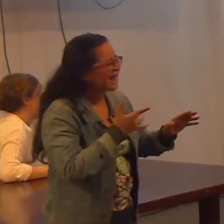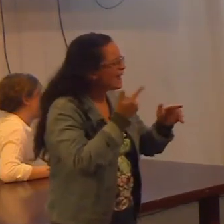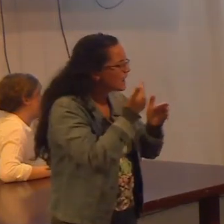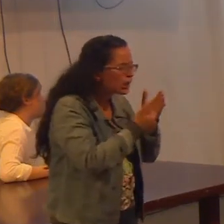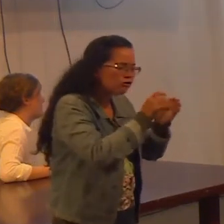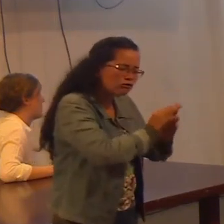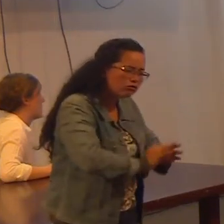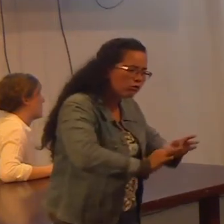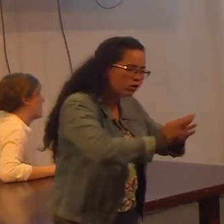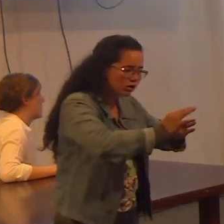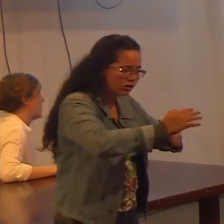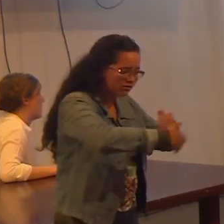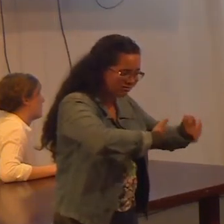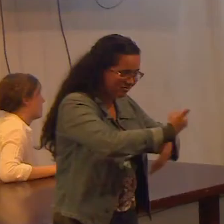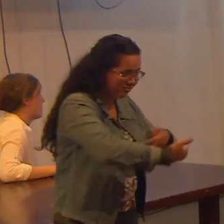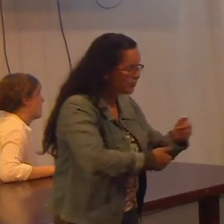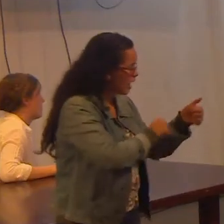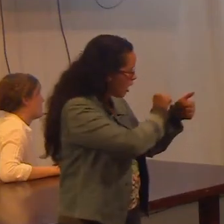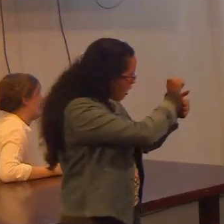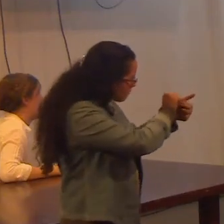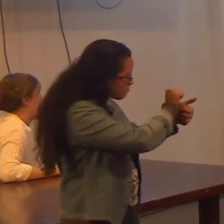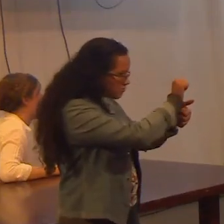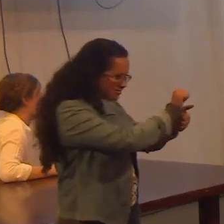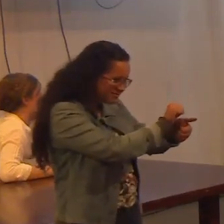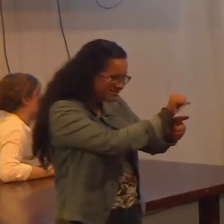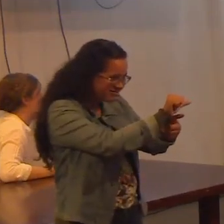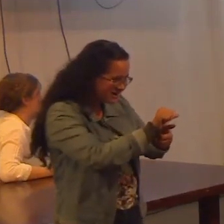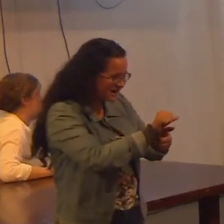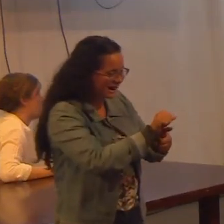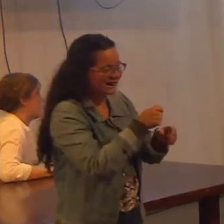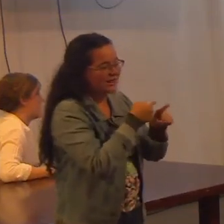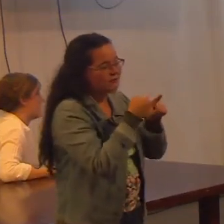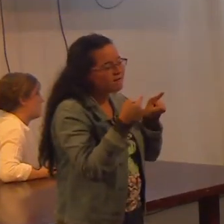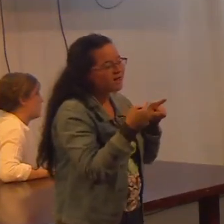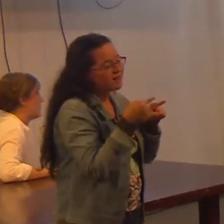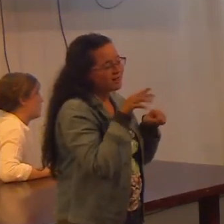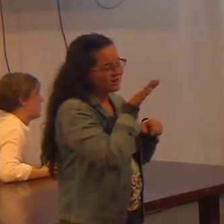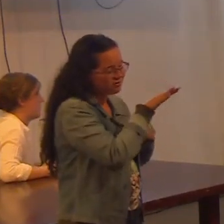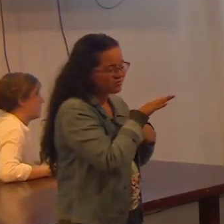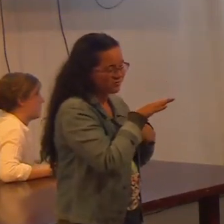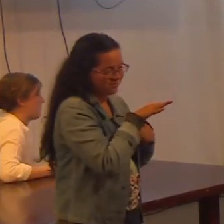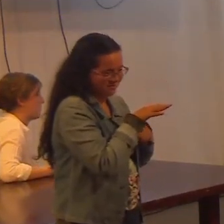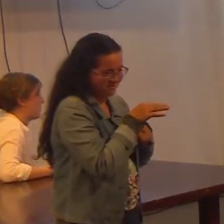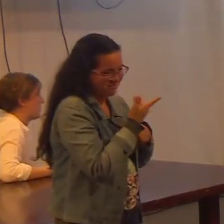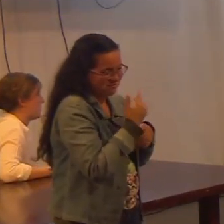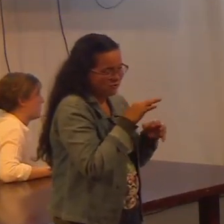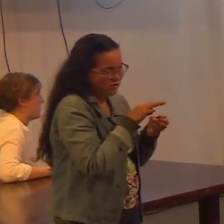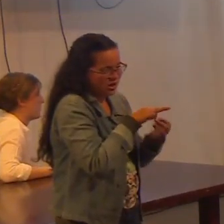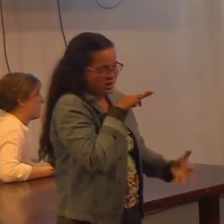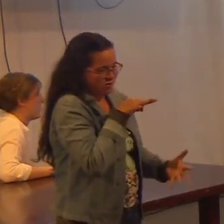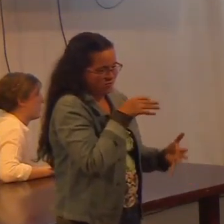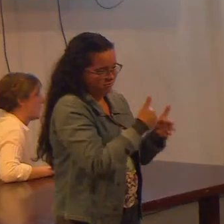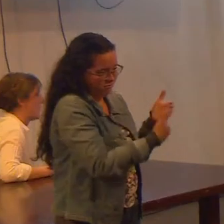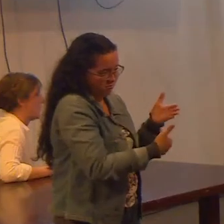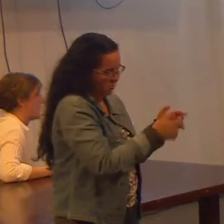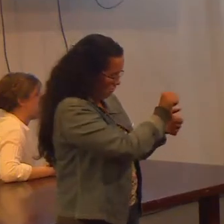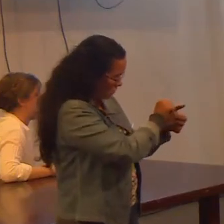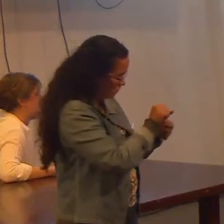del proceso. Cada uno le dio un sentido diferente a su escrito. Entonces, a continuación los vamos a presentar.